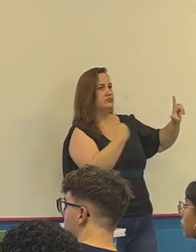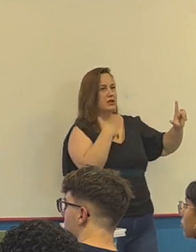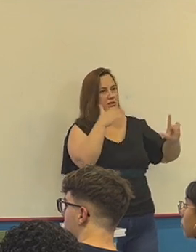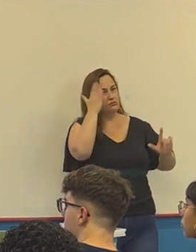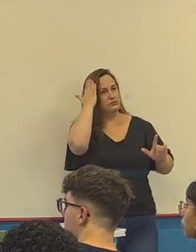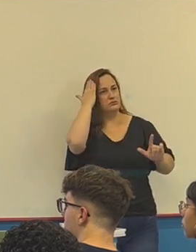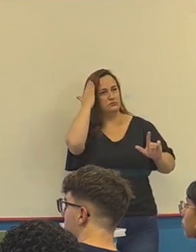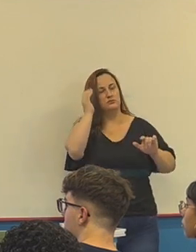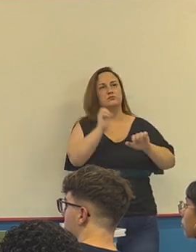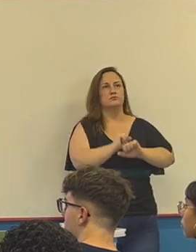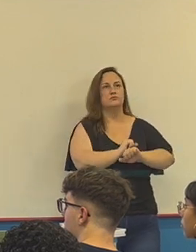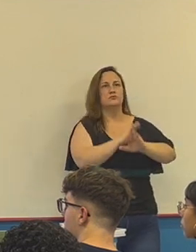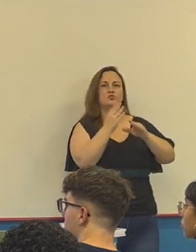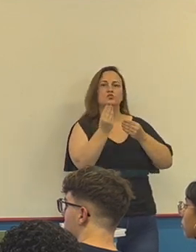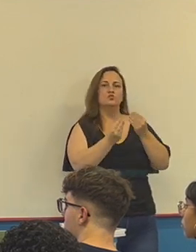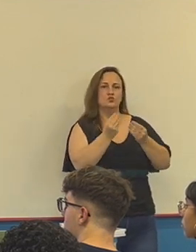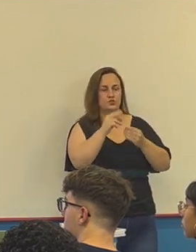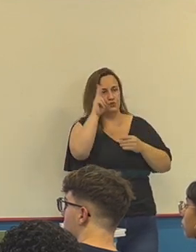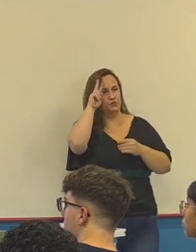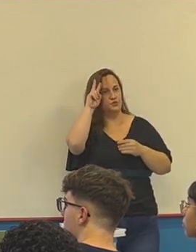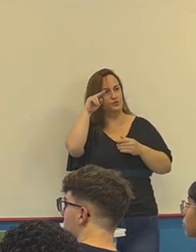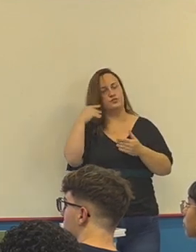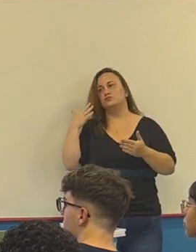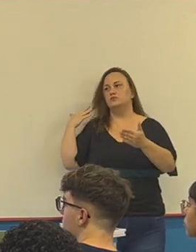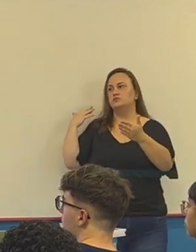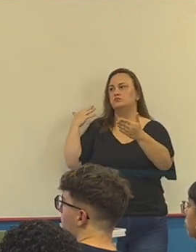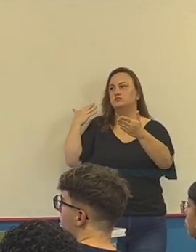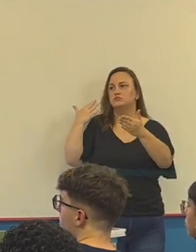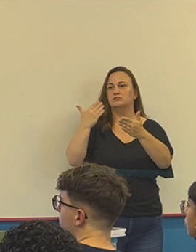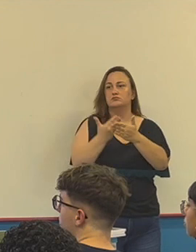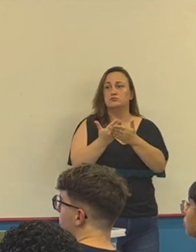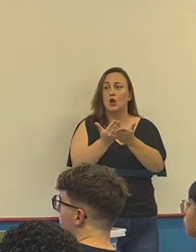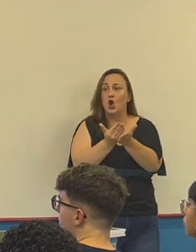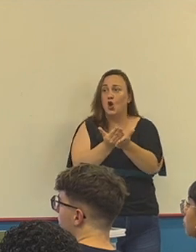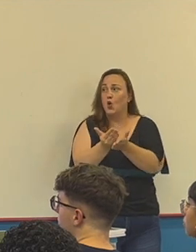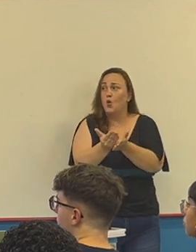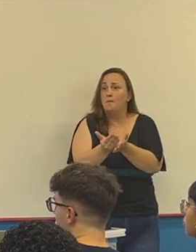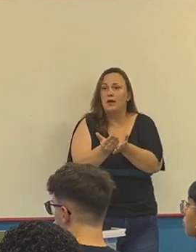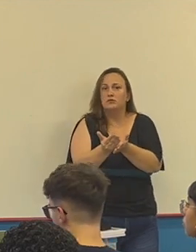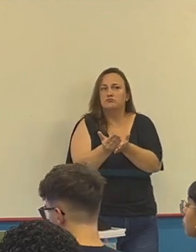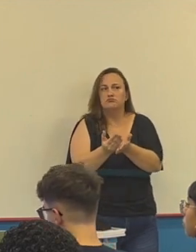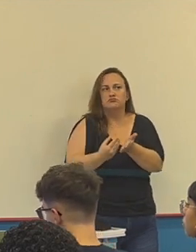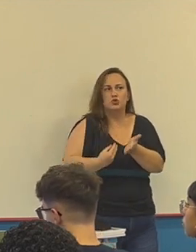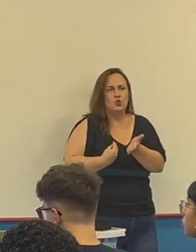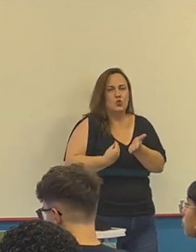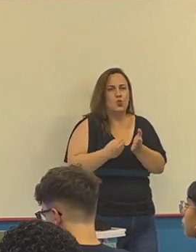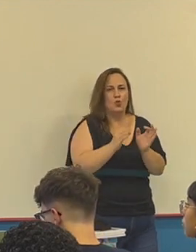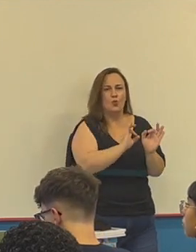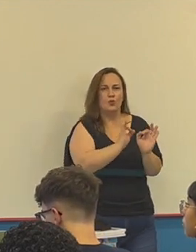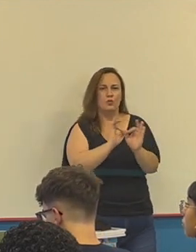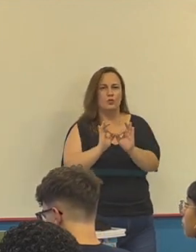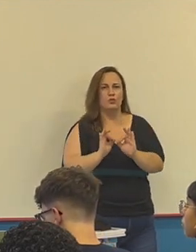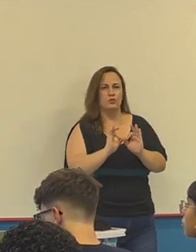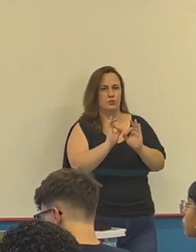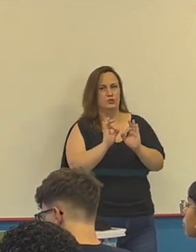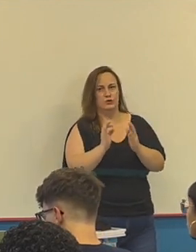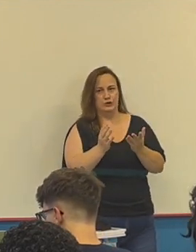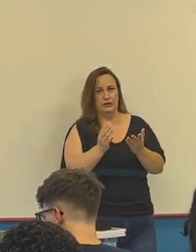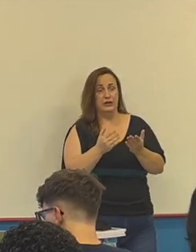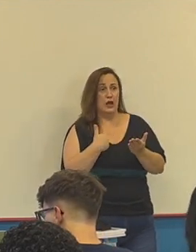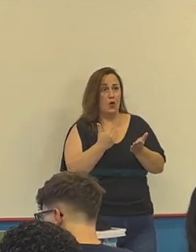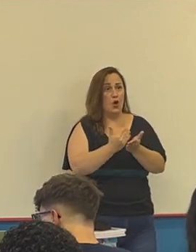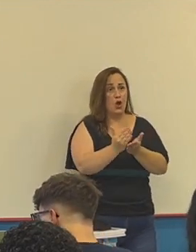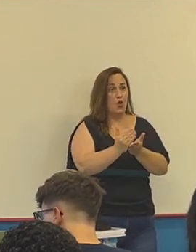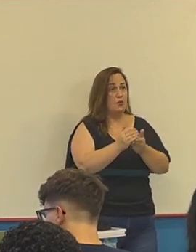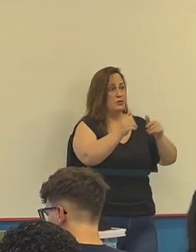que no começo não existia pintura, né, então eu comecei trabalhando com instalações.